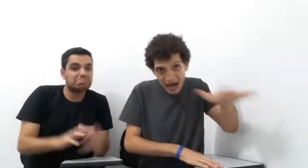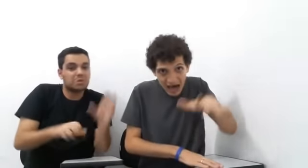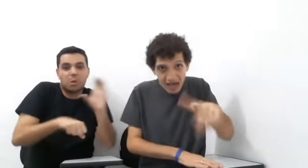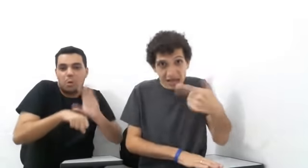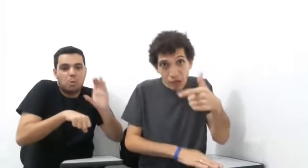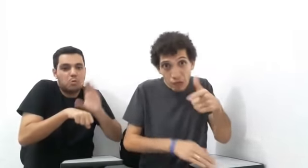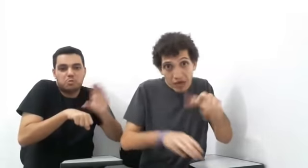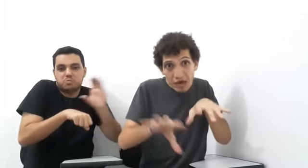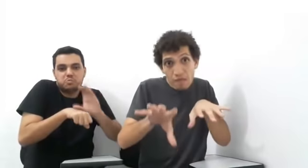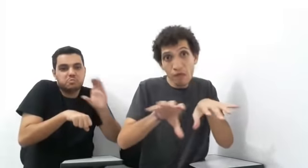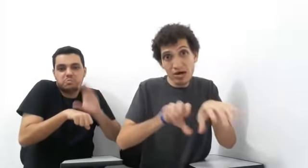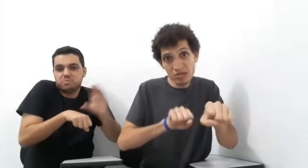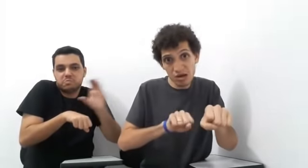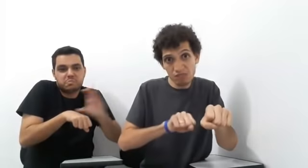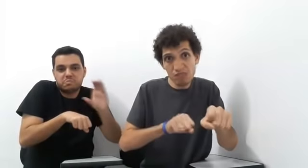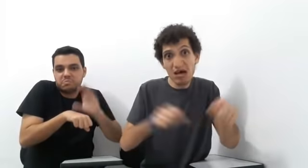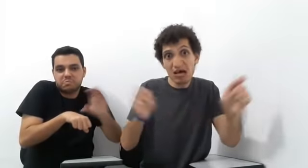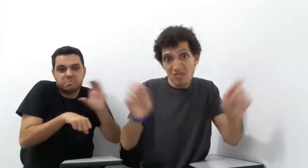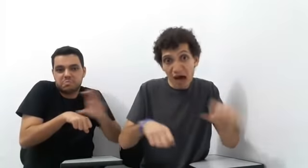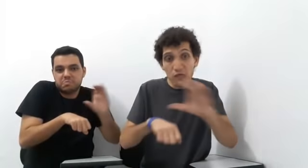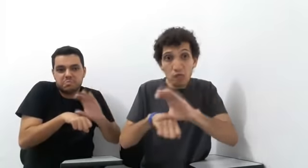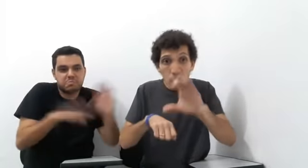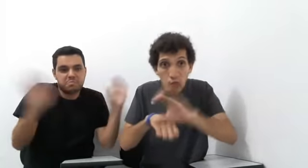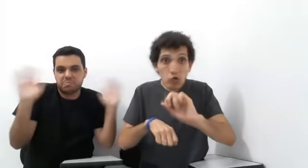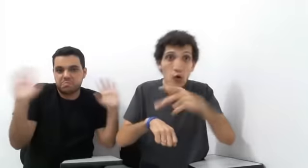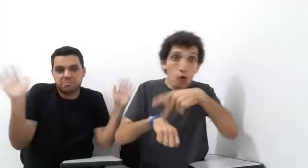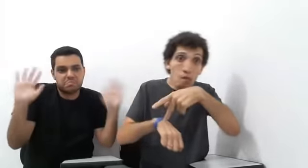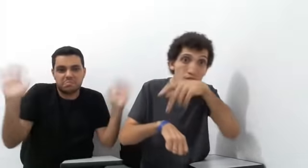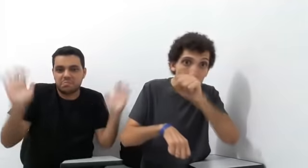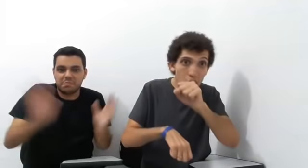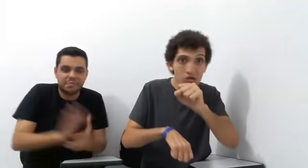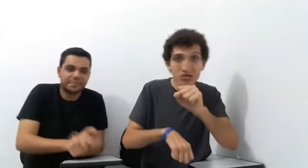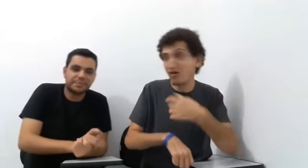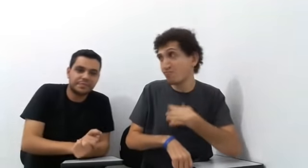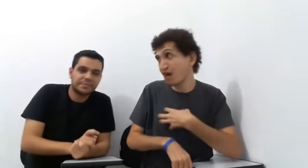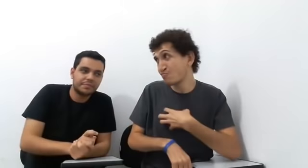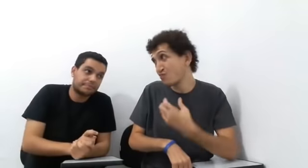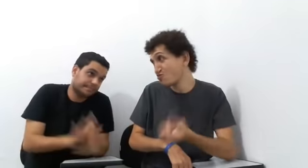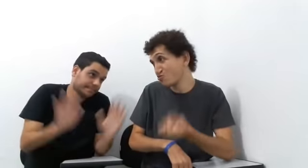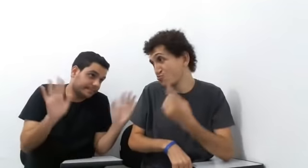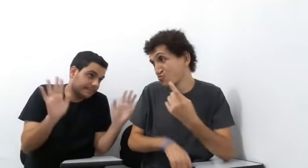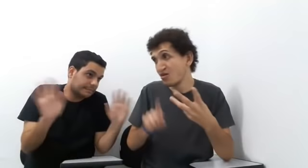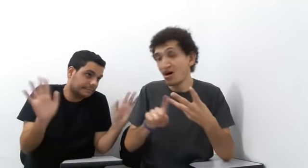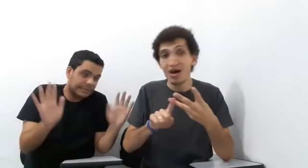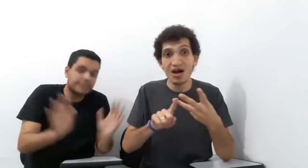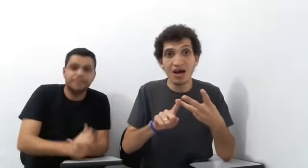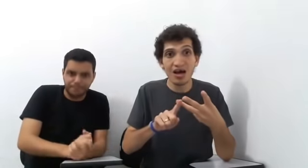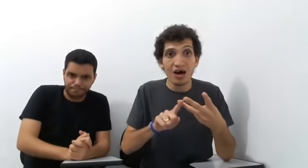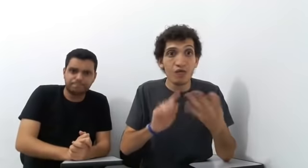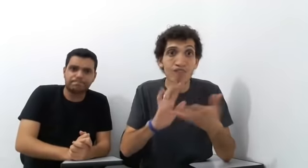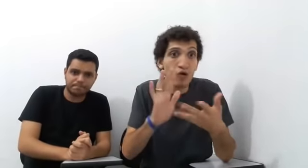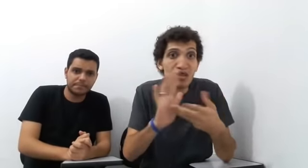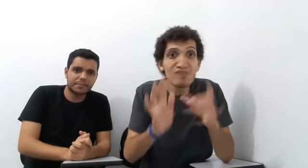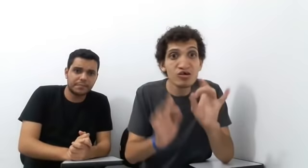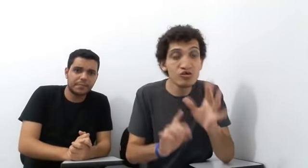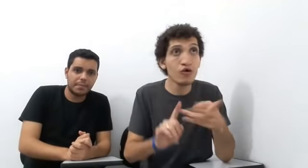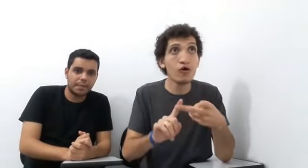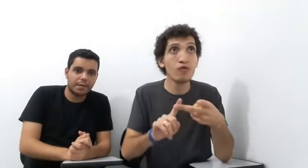área e não ter formação, né? Dá um curso ou pode mostrar uma pessoa, o ProLibra é só,